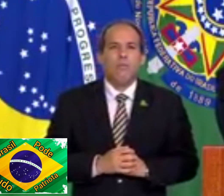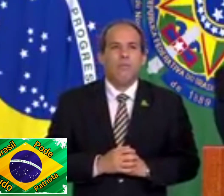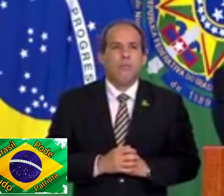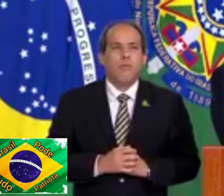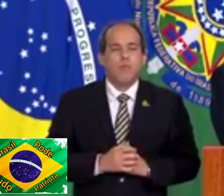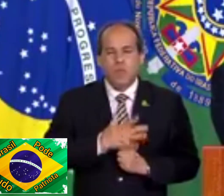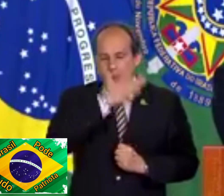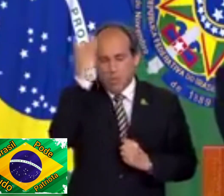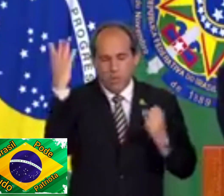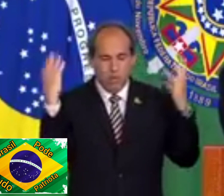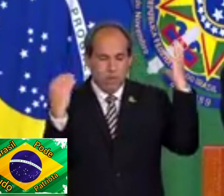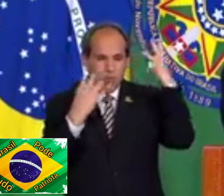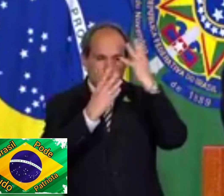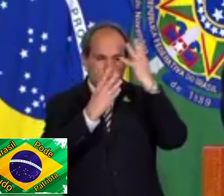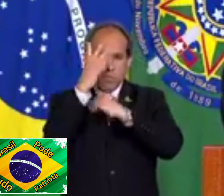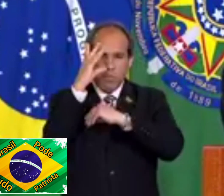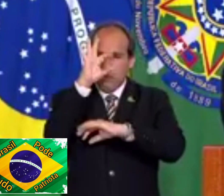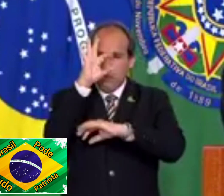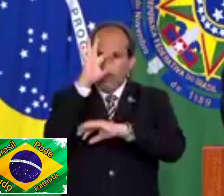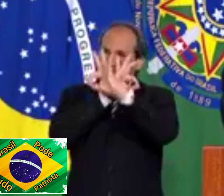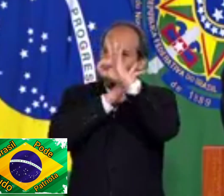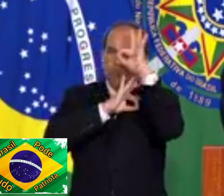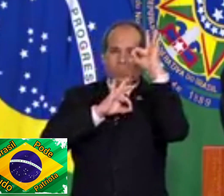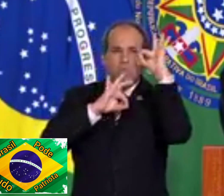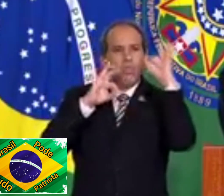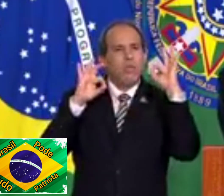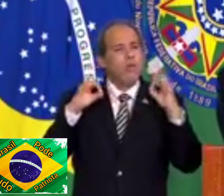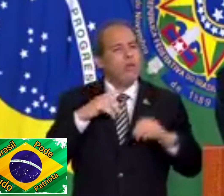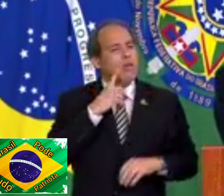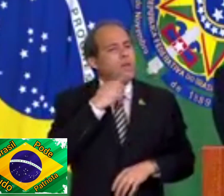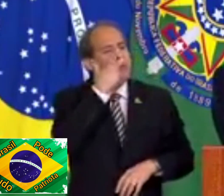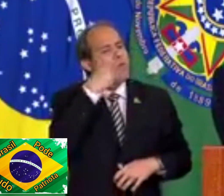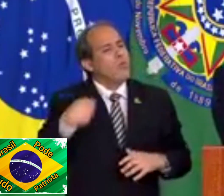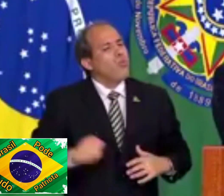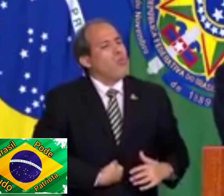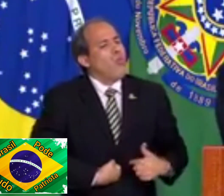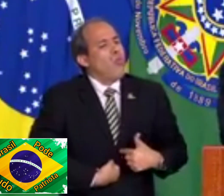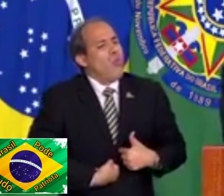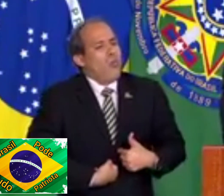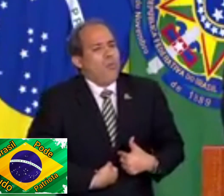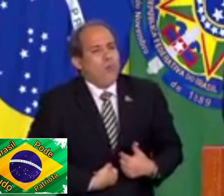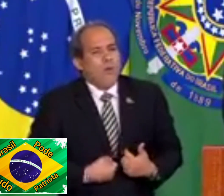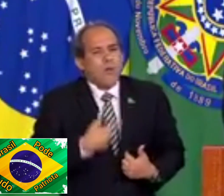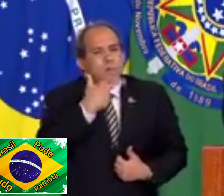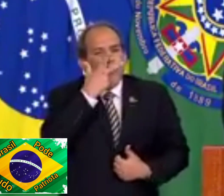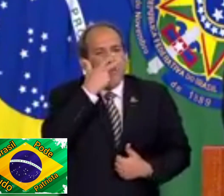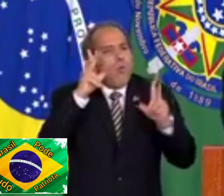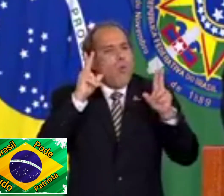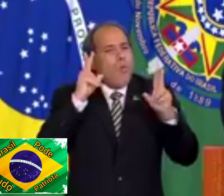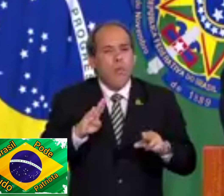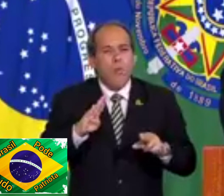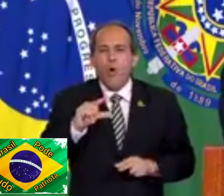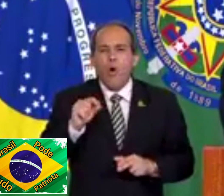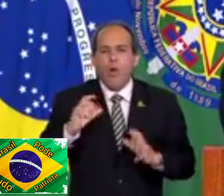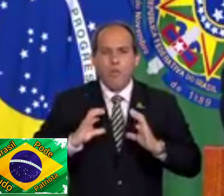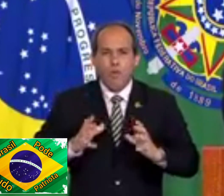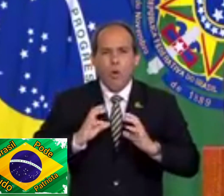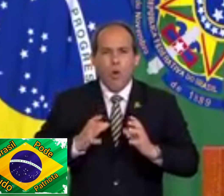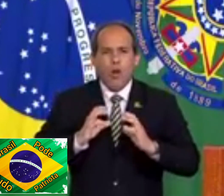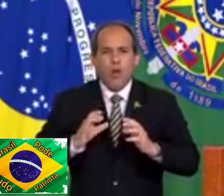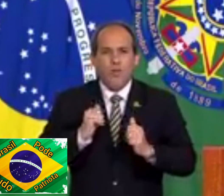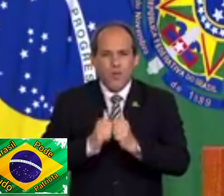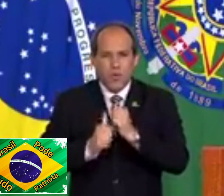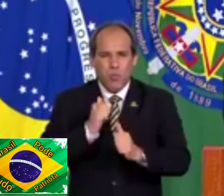Falavam comigo e eu dizia que havia levado um soco na boca do estômago, semelhante a uma bola de futebol de salão, que já levei